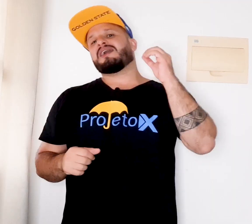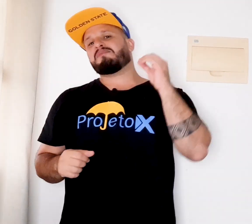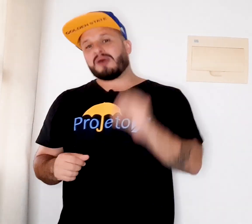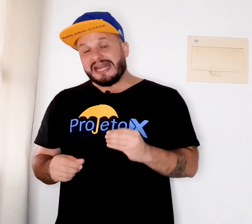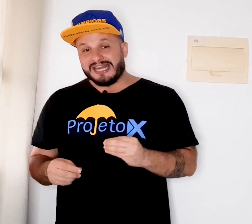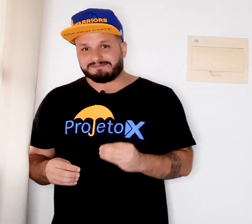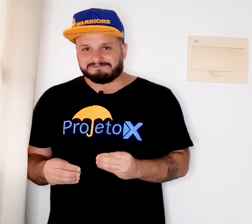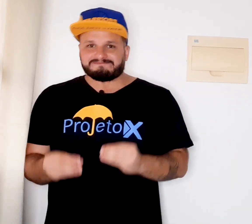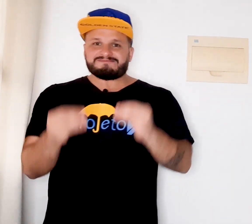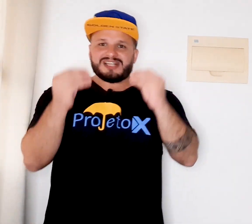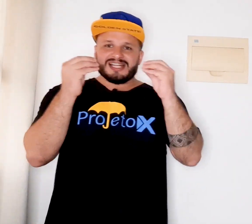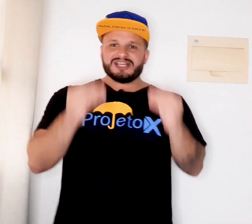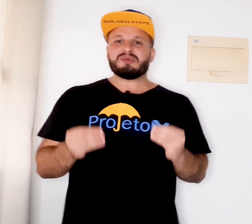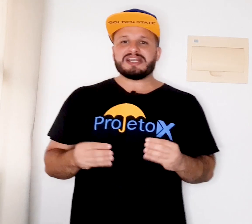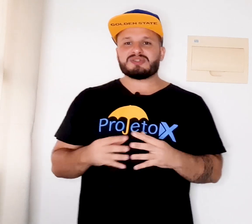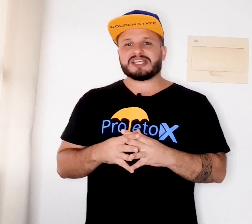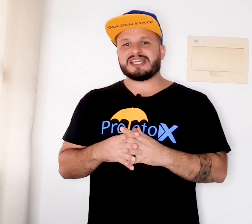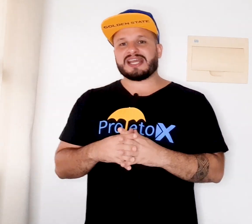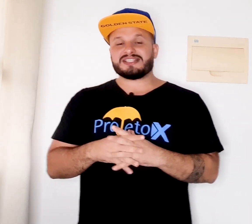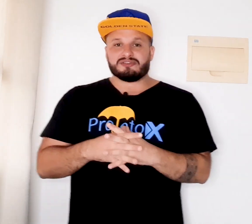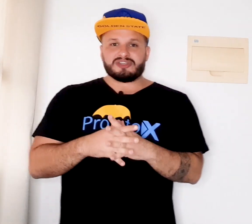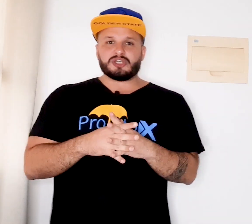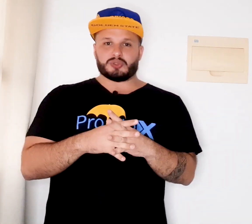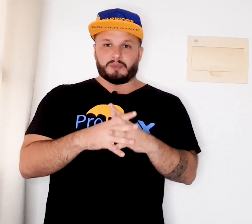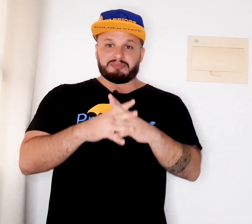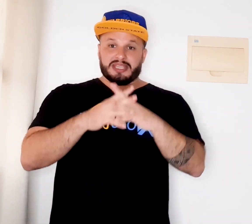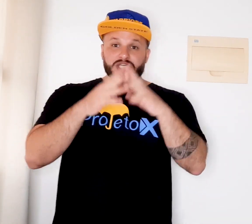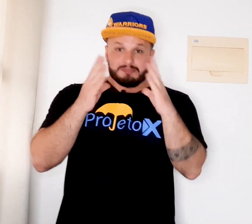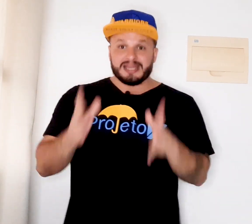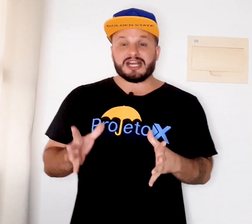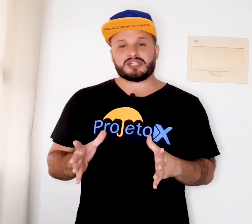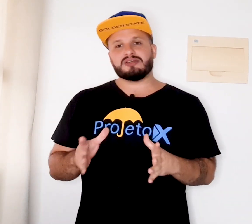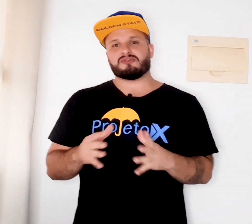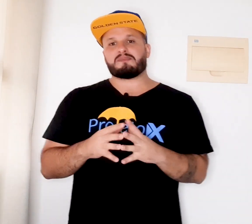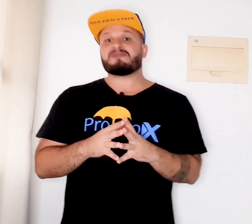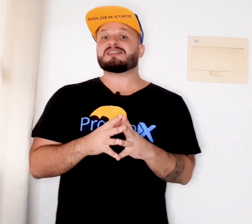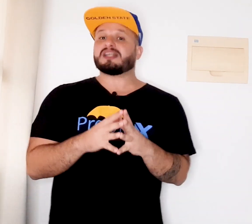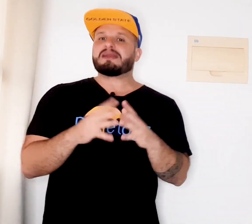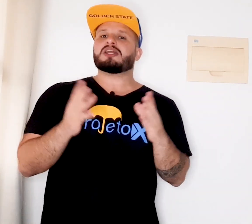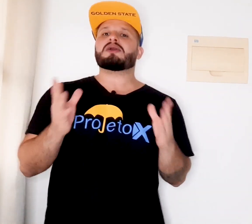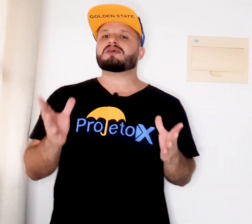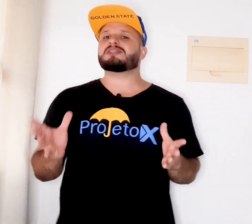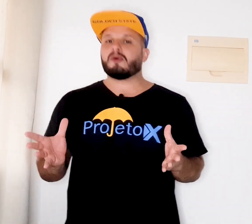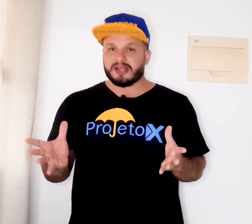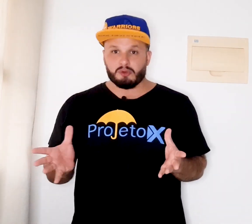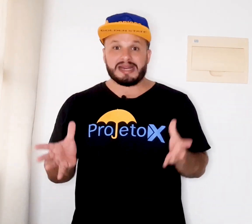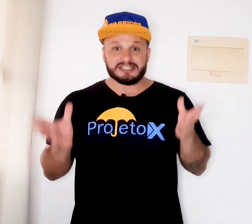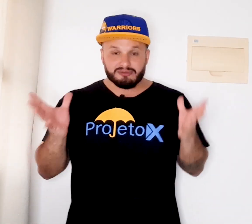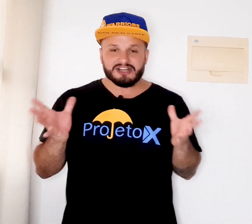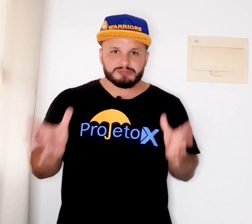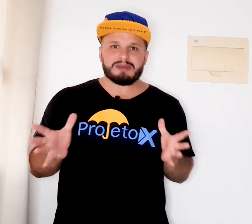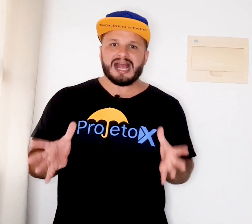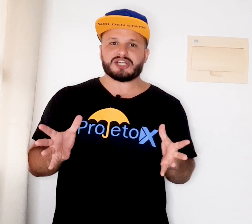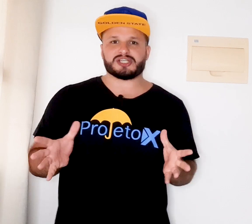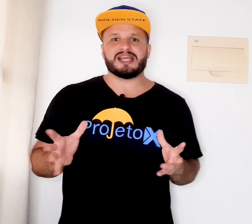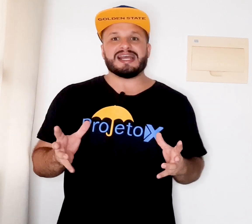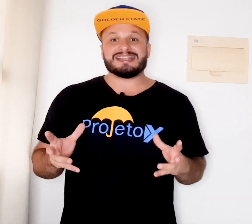Bom, galera, dando início aqui a esse vídeo explicativo, para você também ter uma noção, né, que o Brasil faz parte